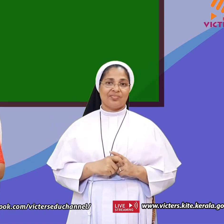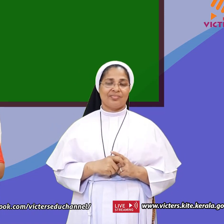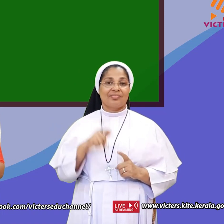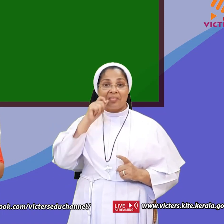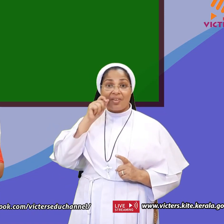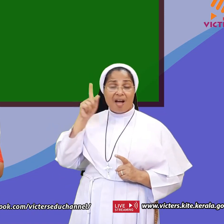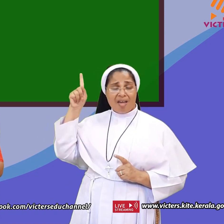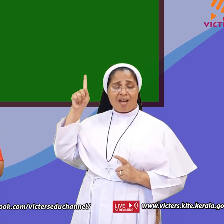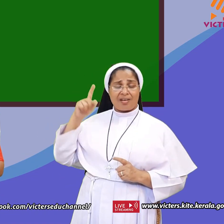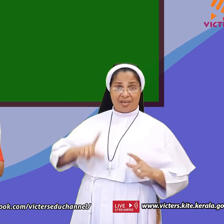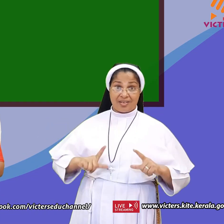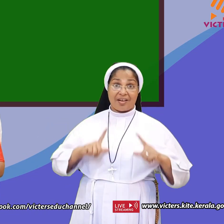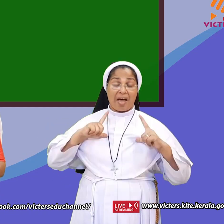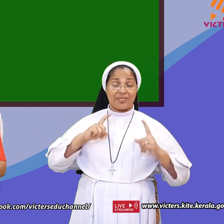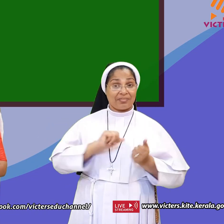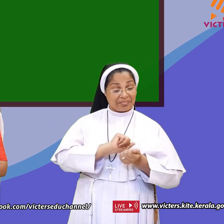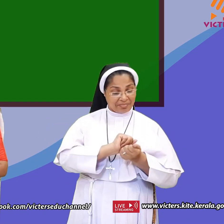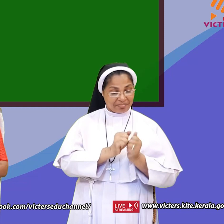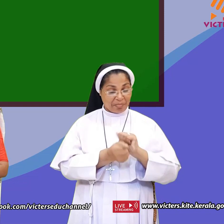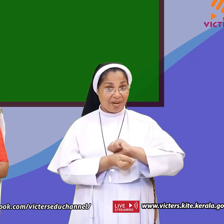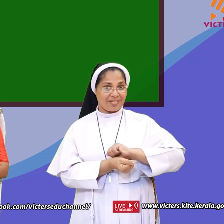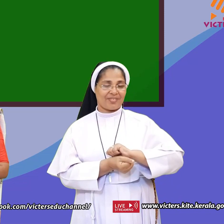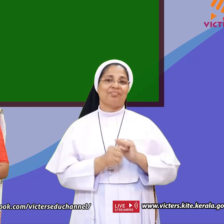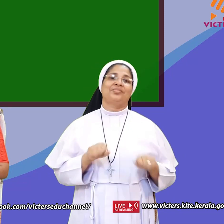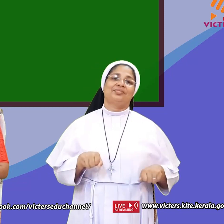രാംഗ്വാൾ രാമിൽ മാനസാന്തരമുണ്ടാക്കുന്നു.